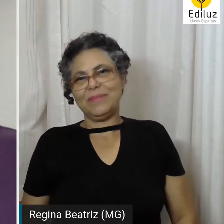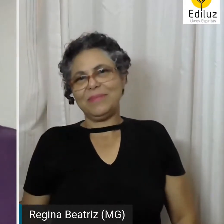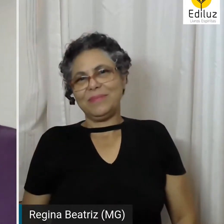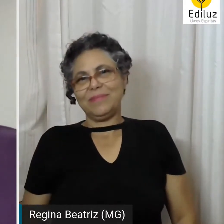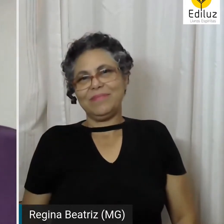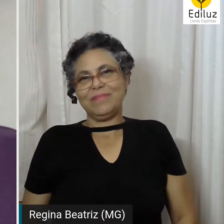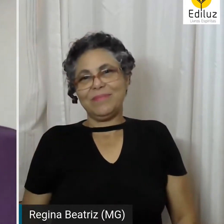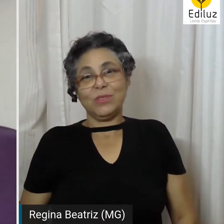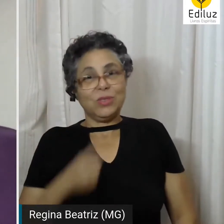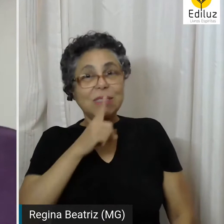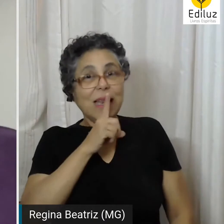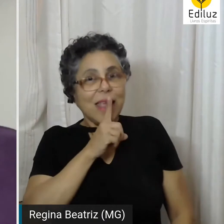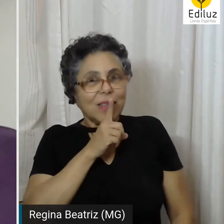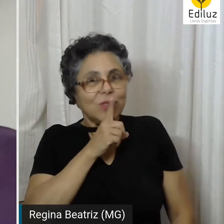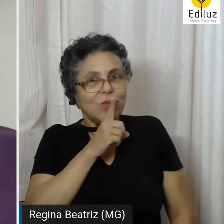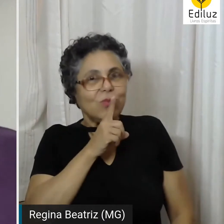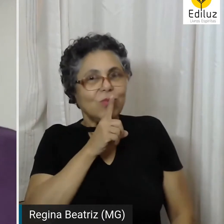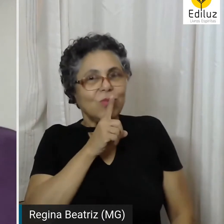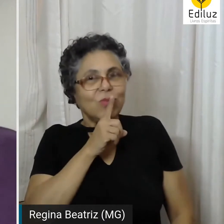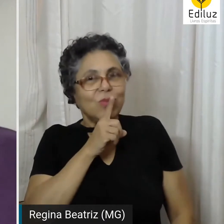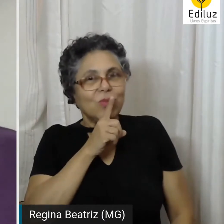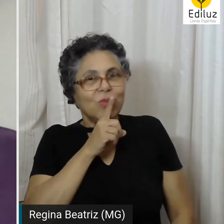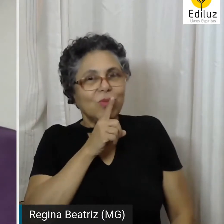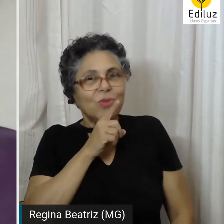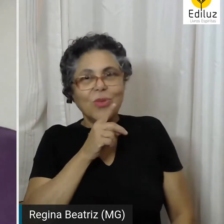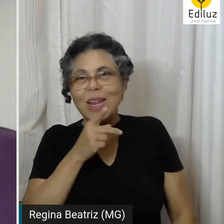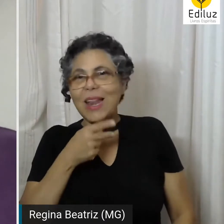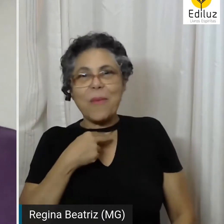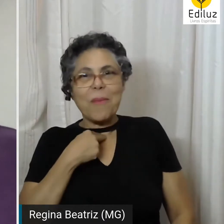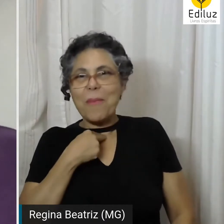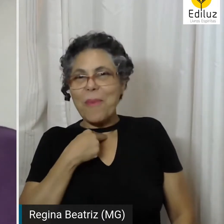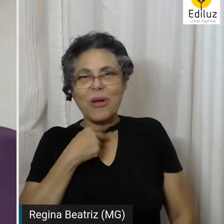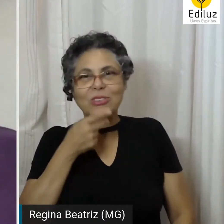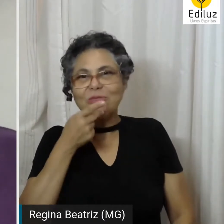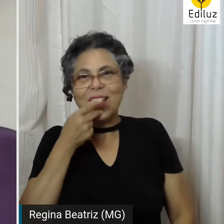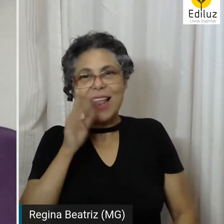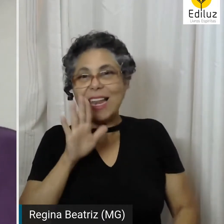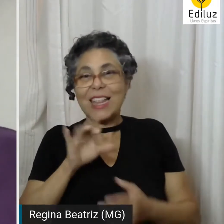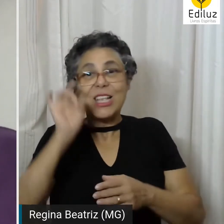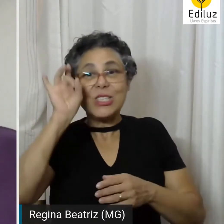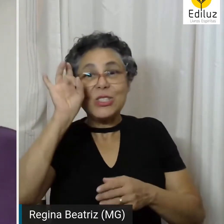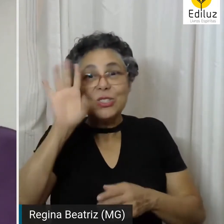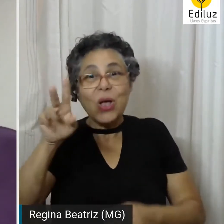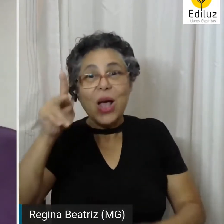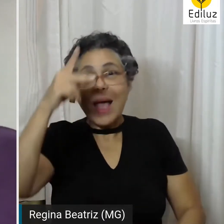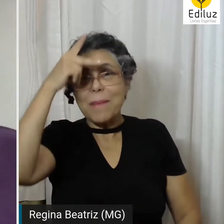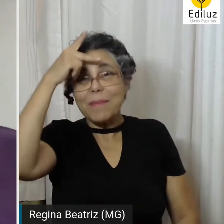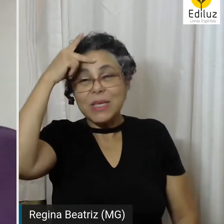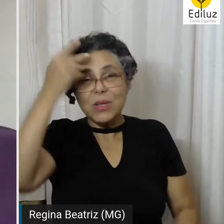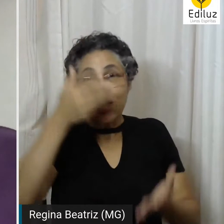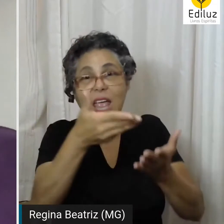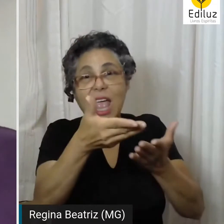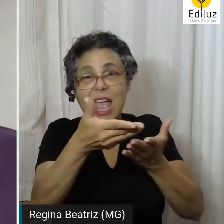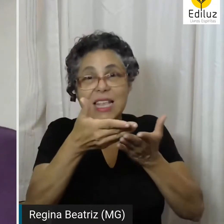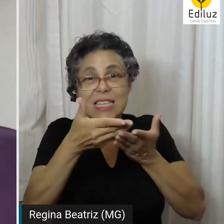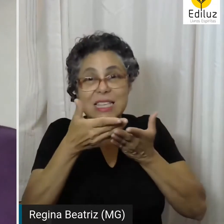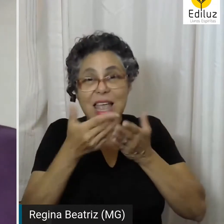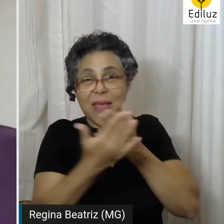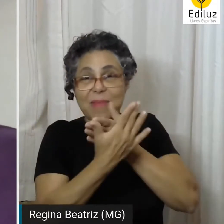Num silêncio, onde somente aquele que recebe a